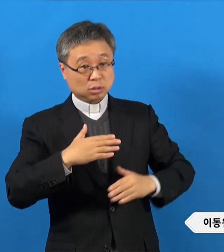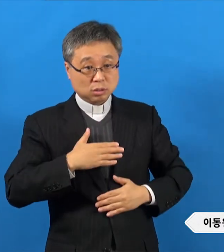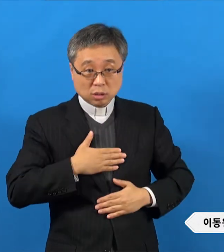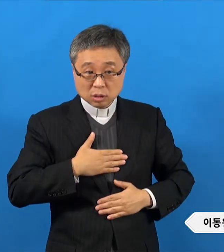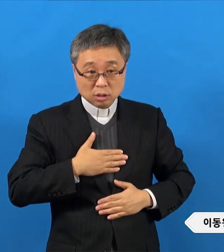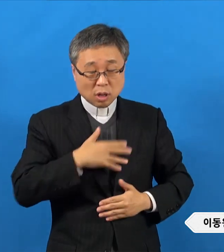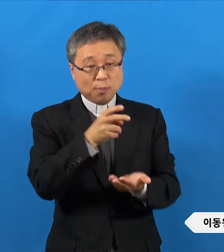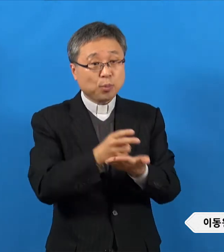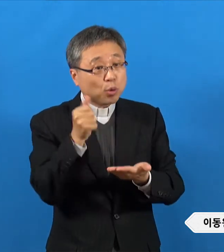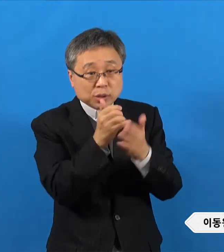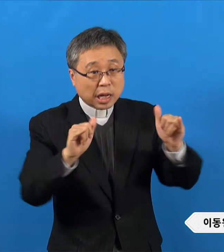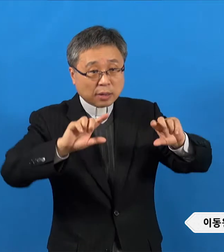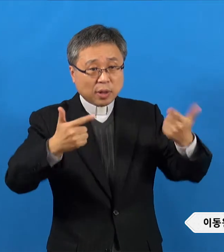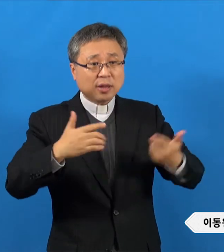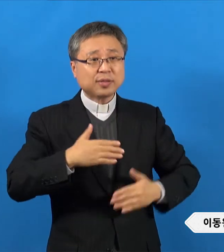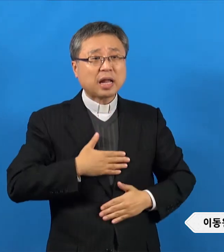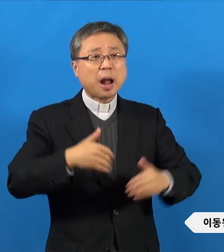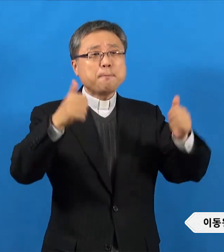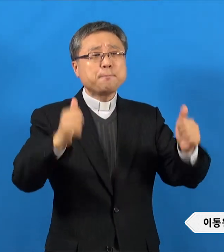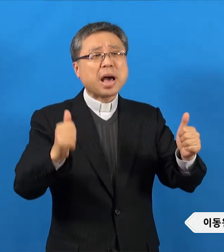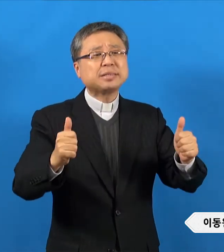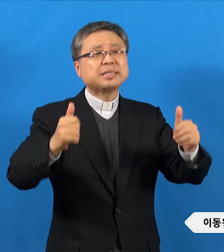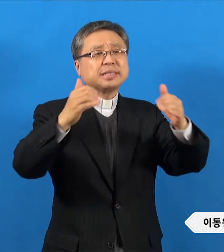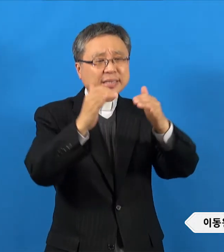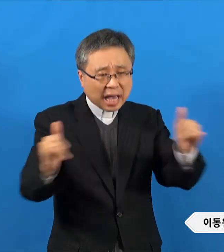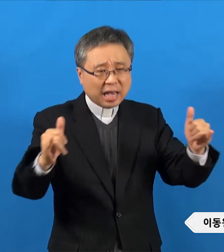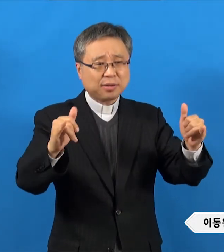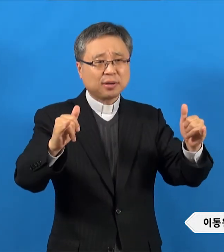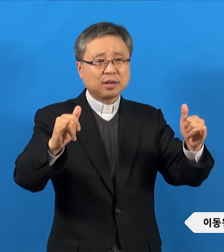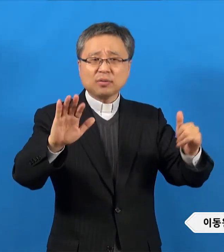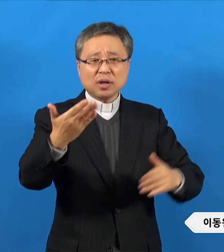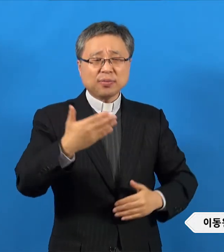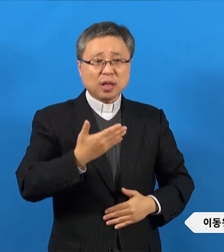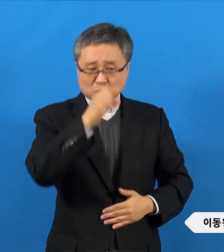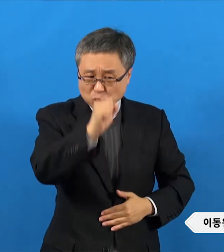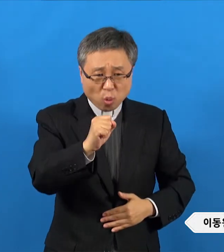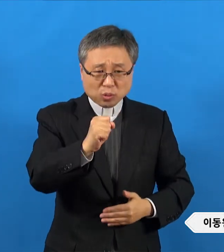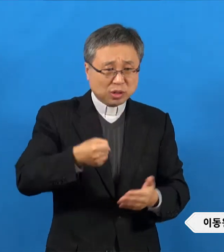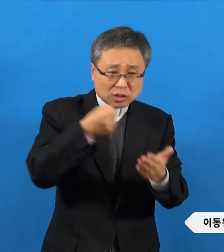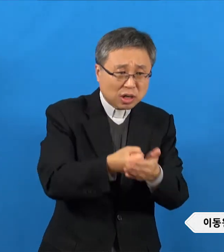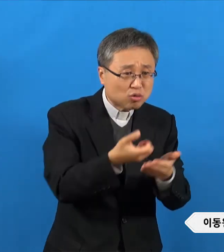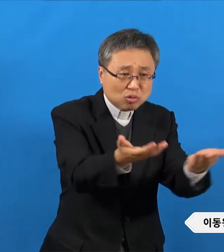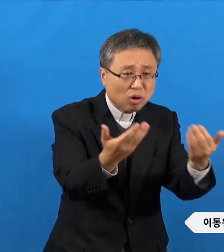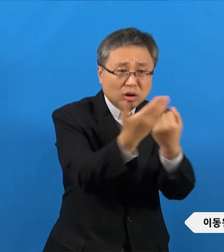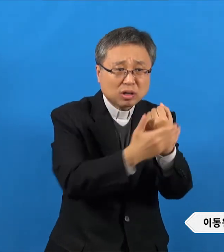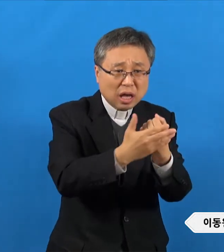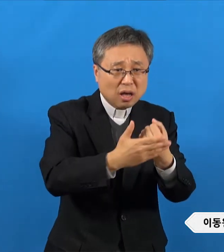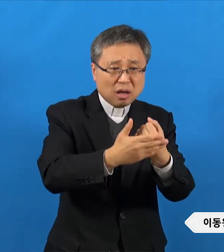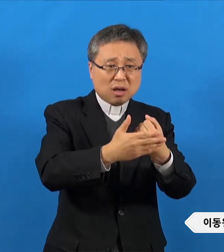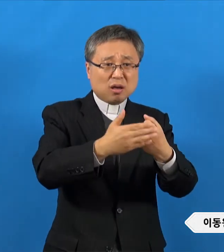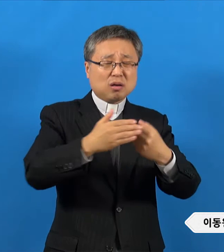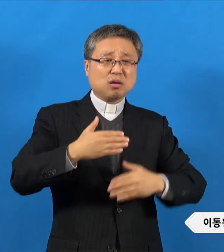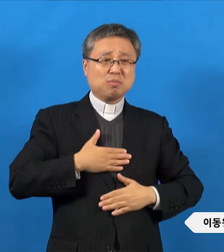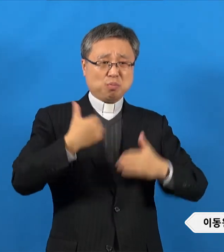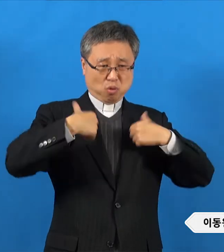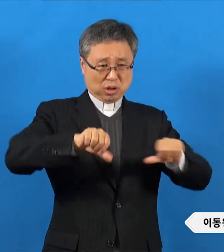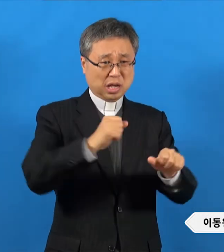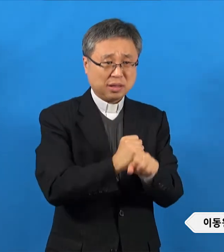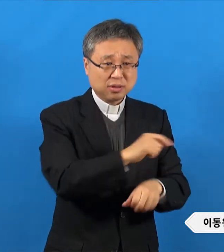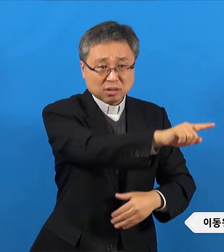변호사가 아닙니다. 나는 판사입니다. 나는 선처했던 은혜를 저버린 당신을 법대로 판단할 수밖에